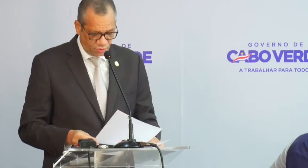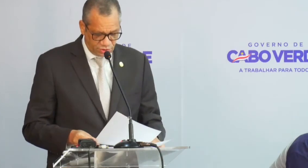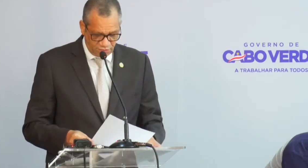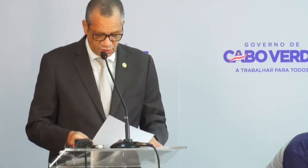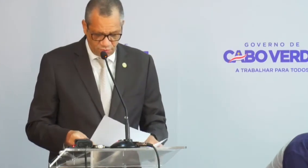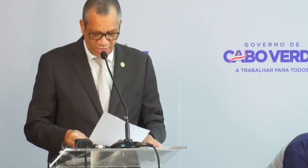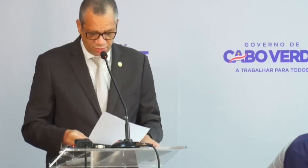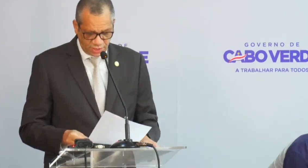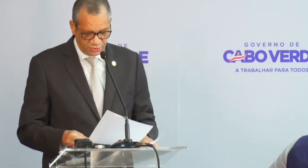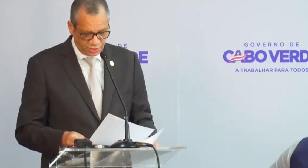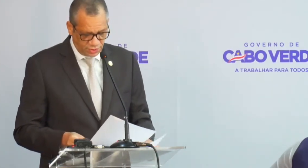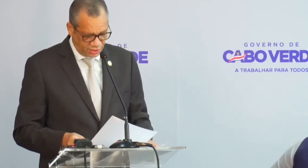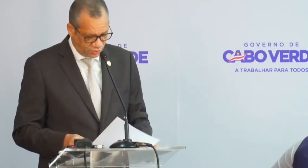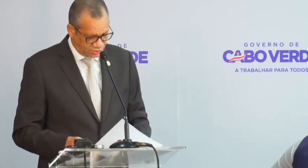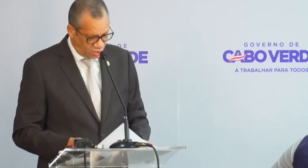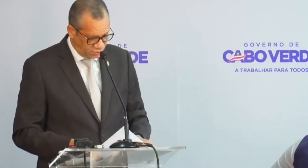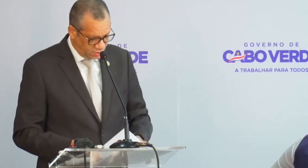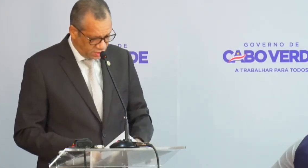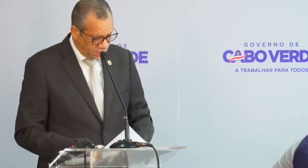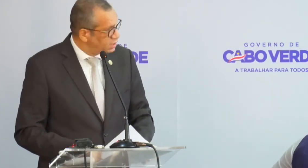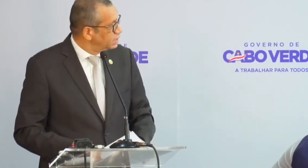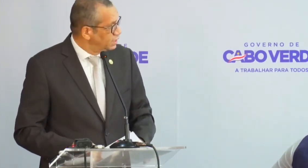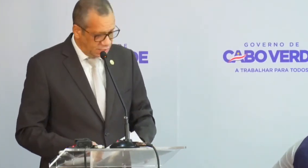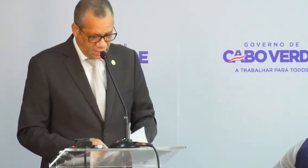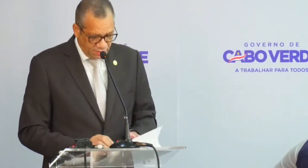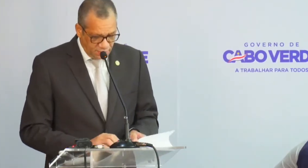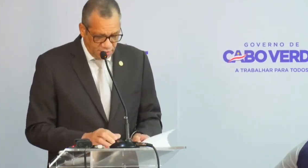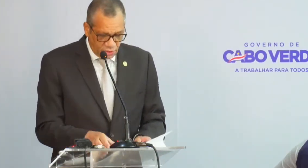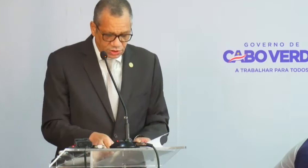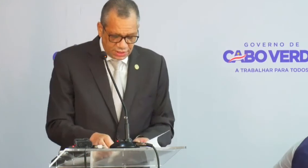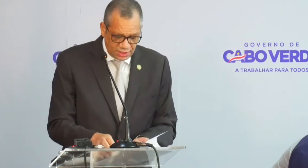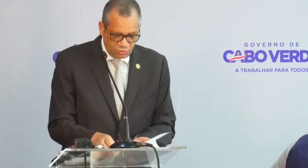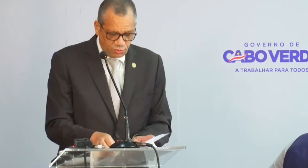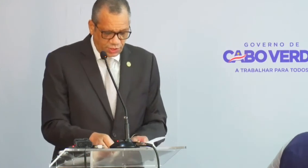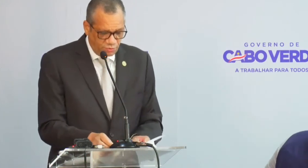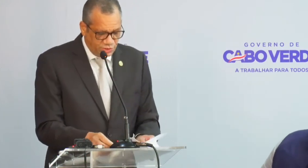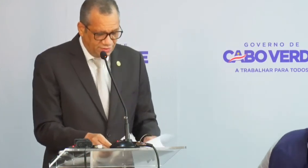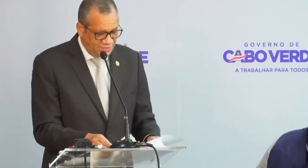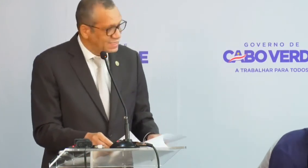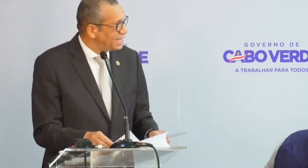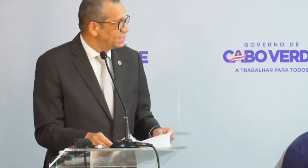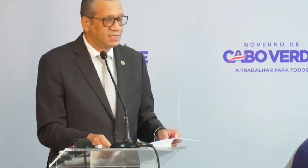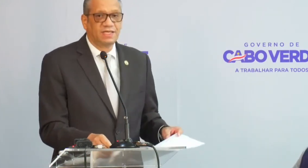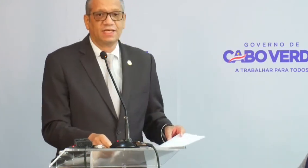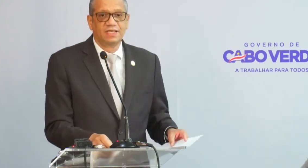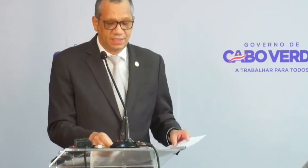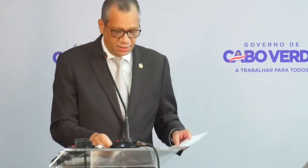de combustíveis, como gás butano, gasolina e do gasóleo. E constatamos que podemos